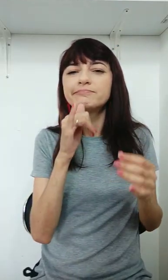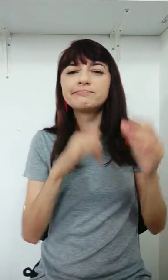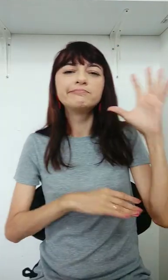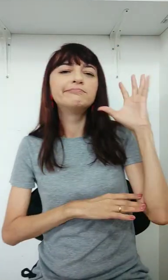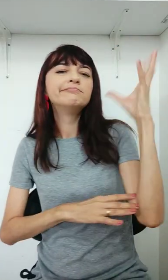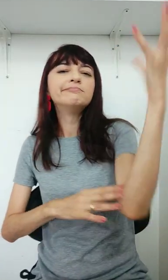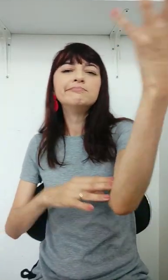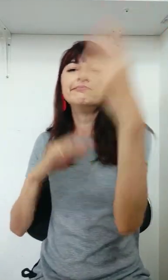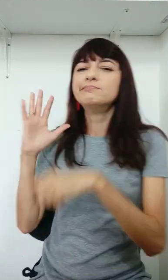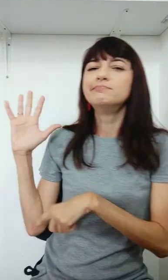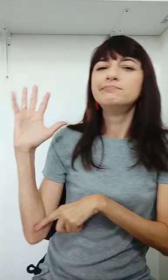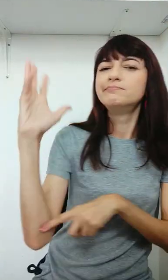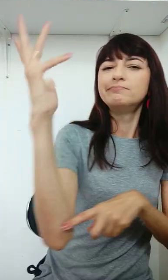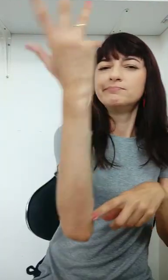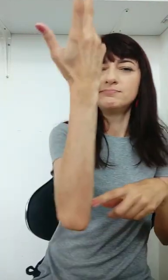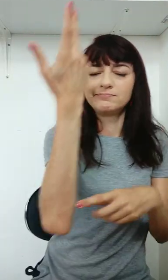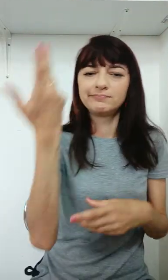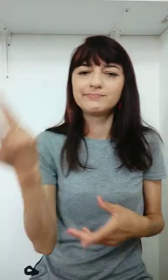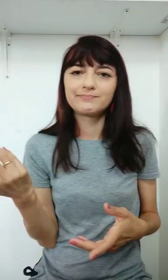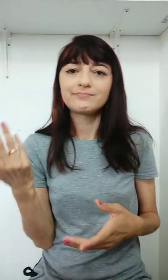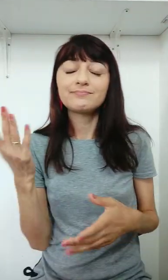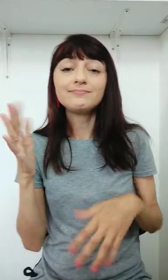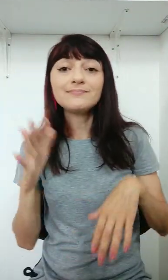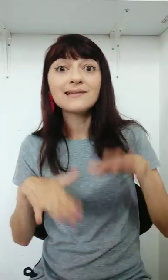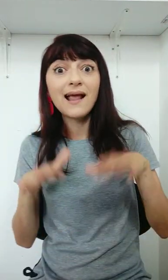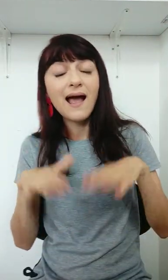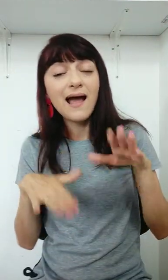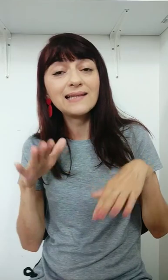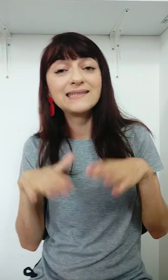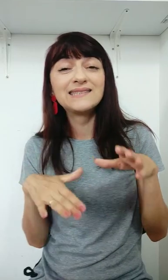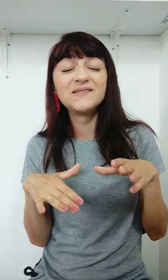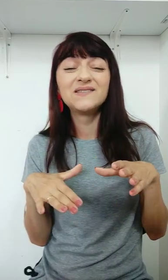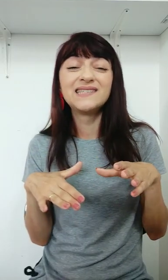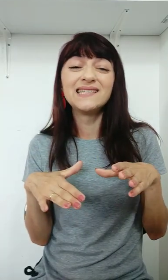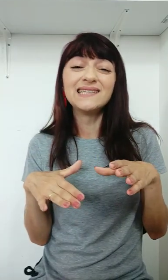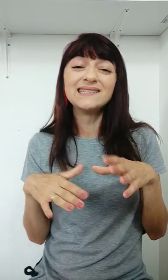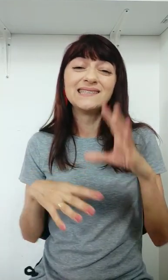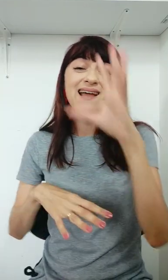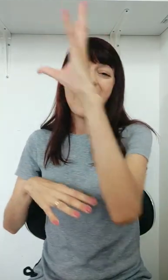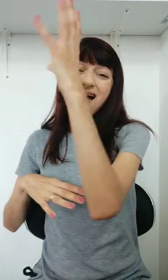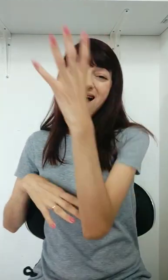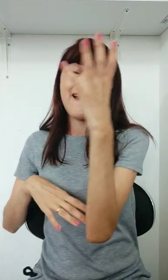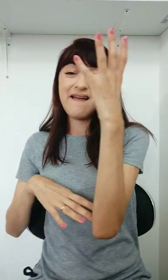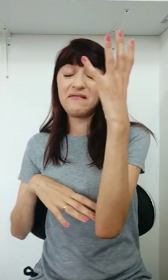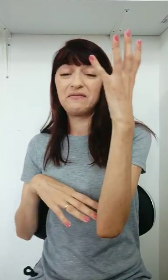gente ela está ali no meio de uma floresta com várias árvores diferentes.